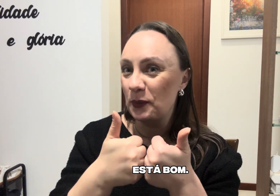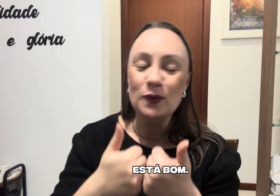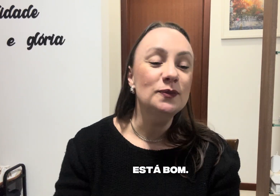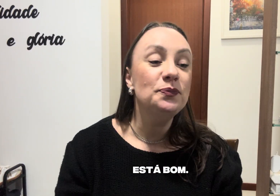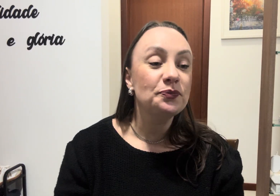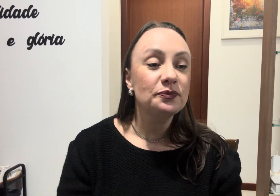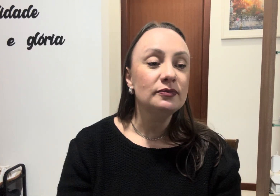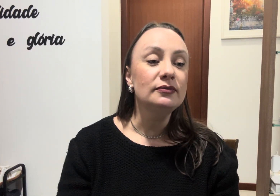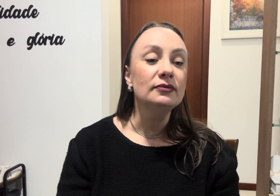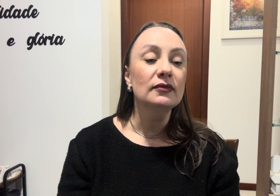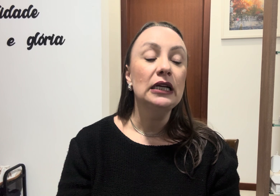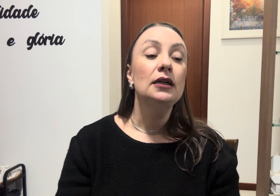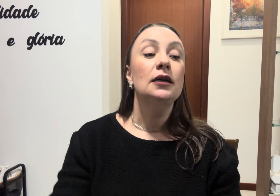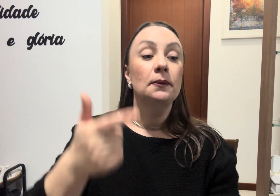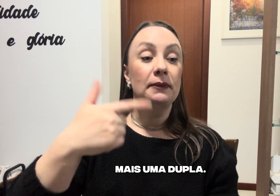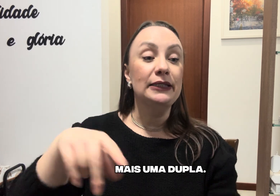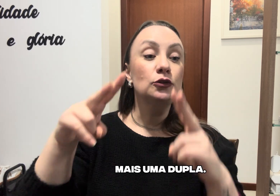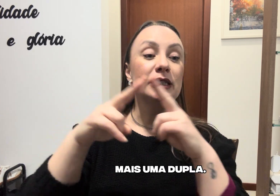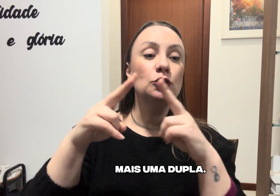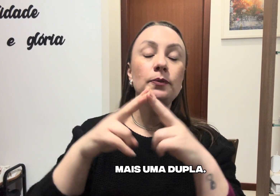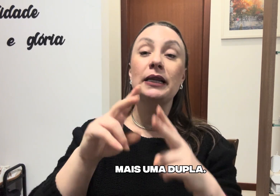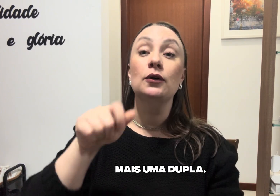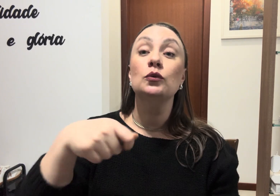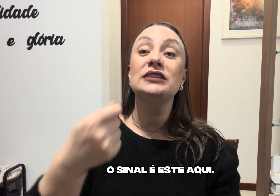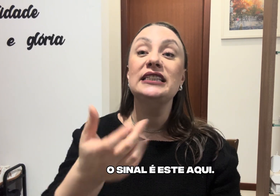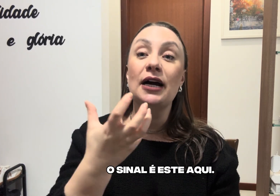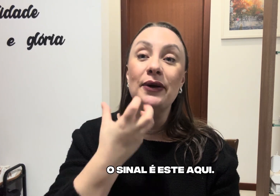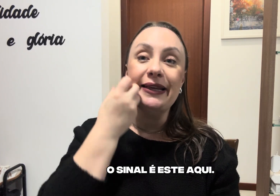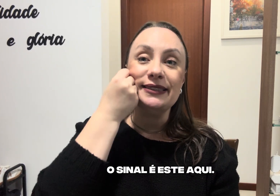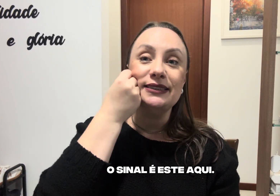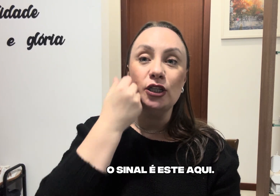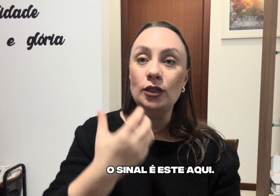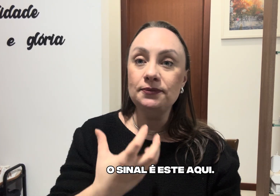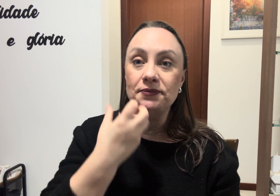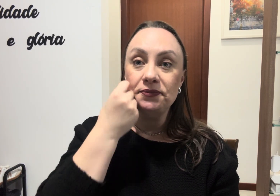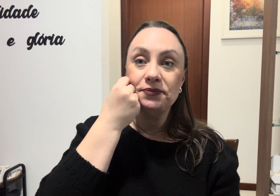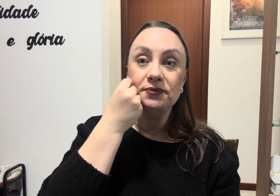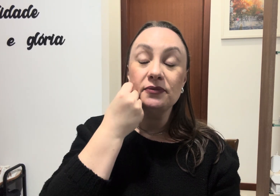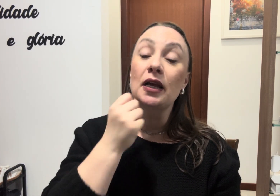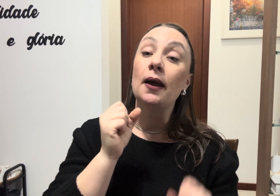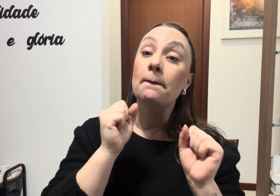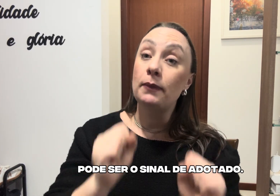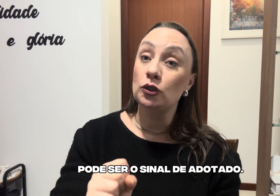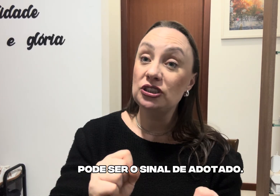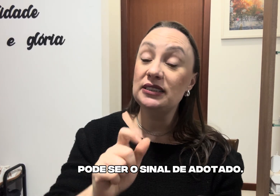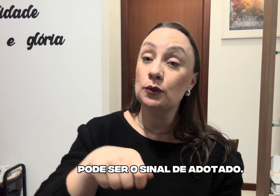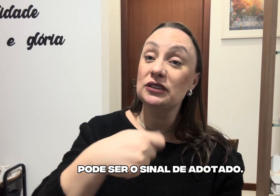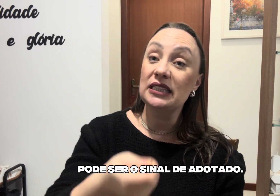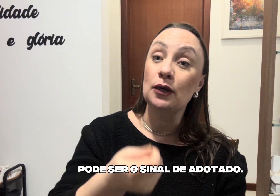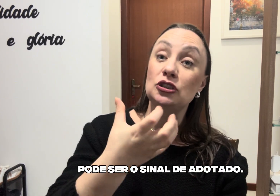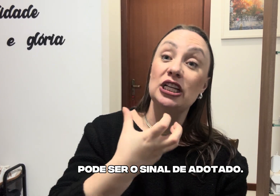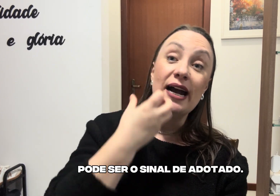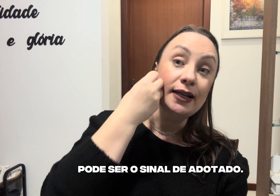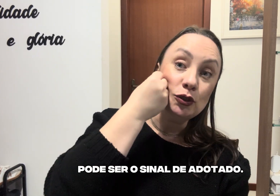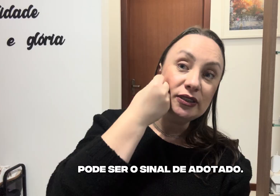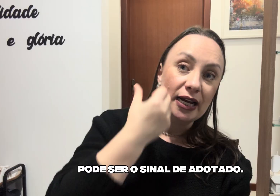bom? Mais uma dupla, o sinal é esse, ó. Pode ser o sinal de